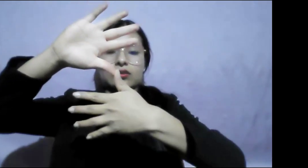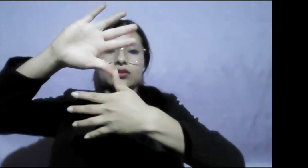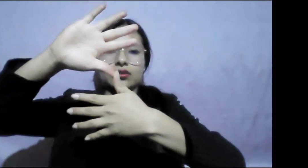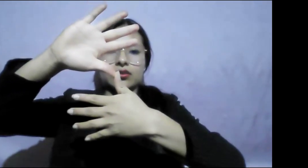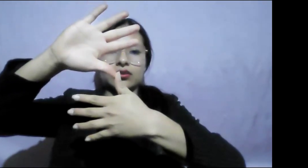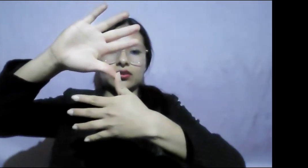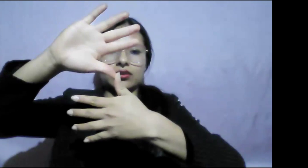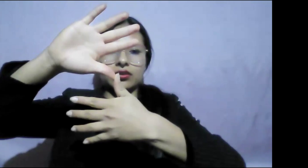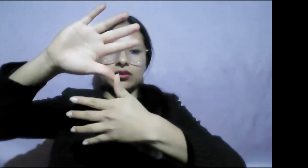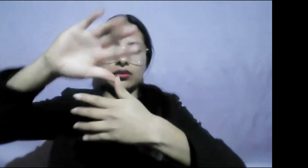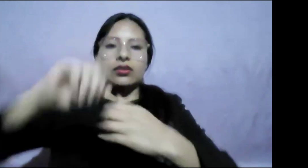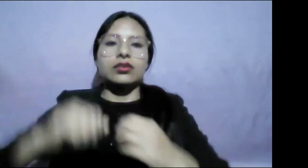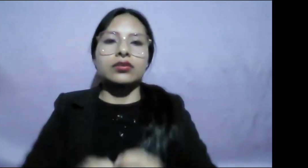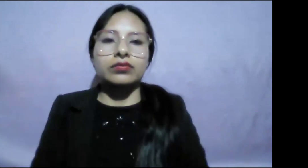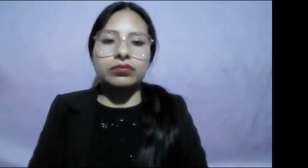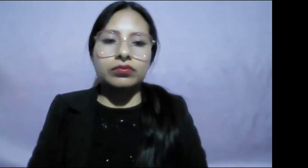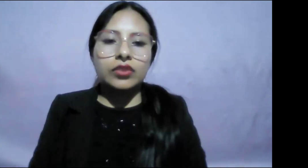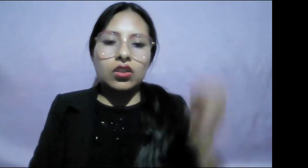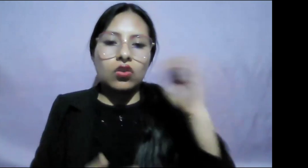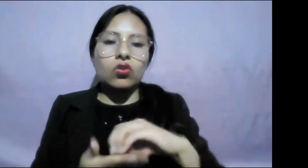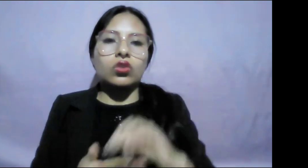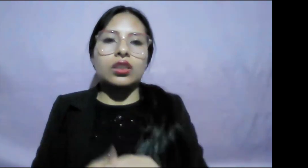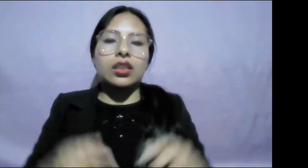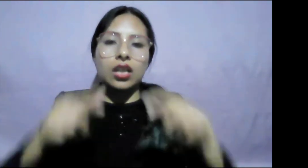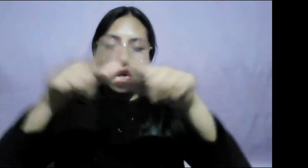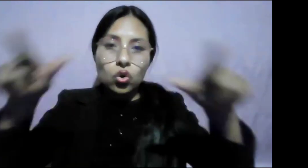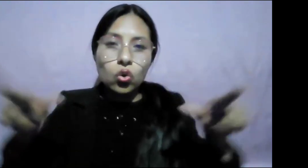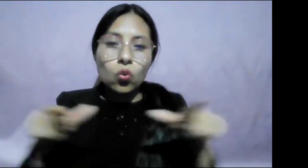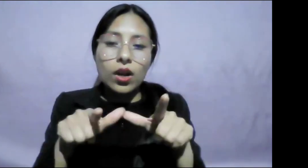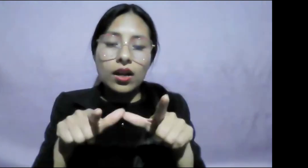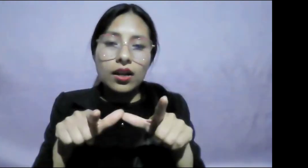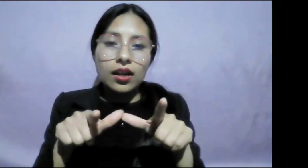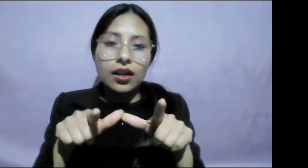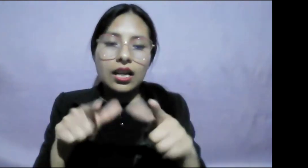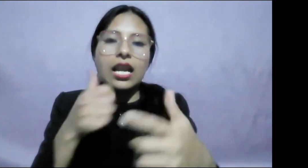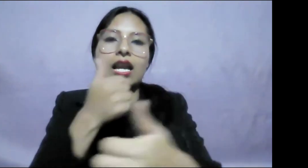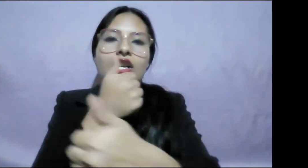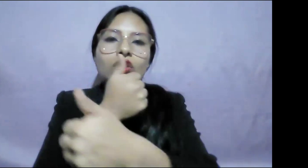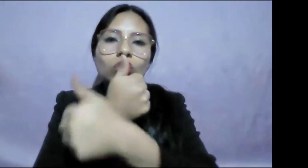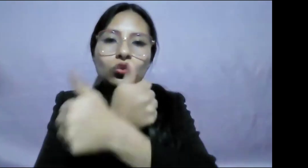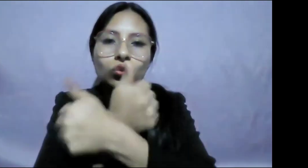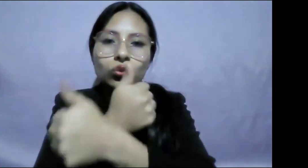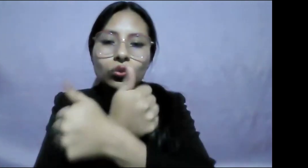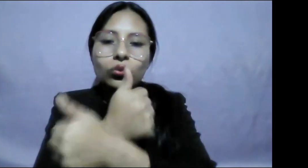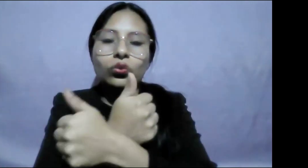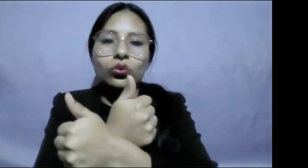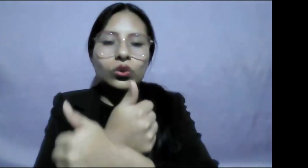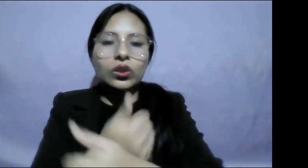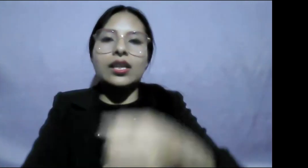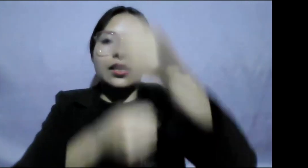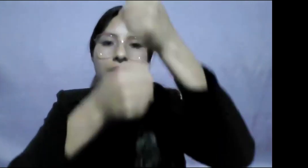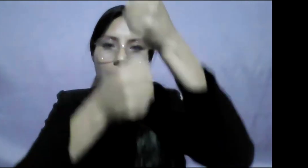libertad americana de toda América otra vez está diciendo